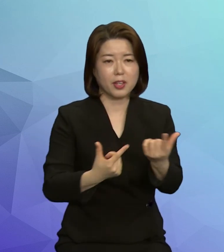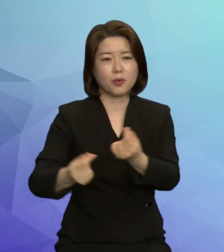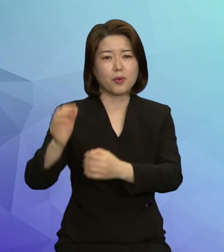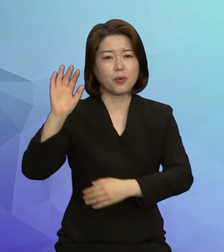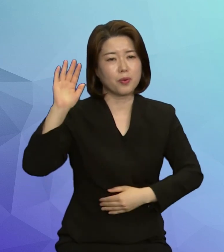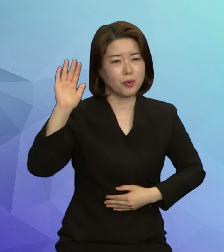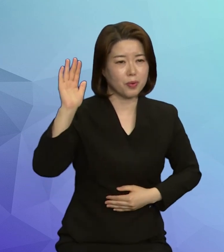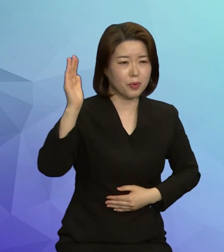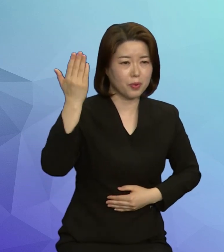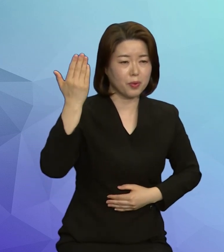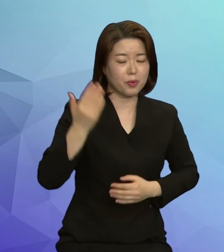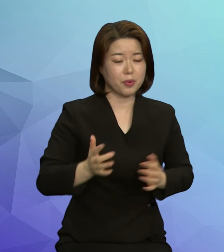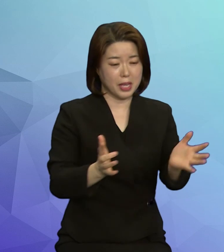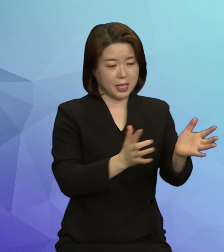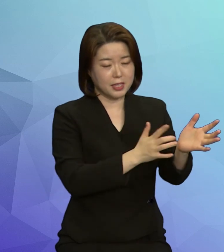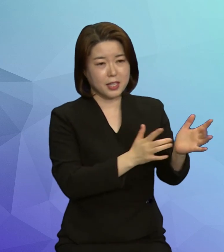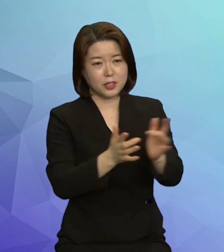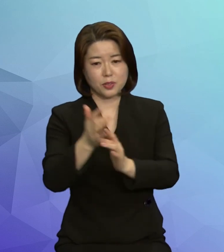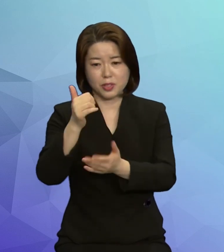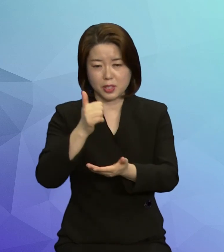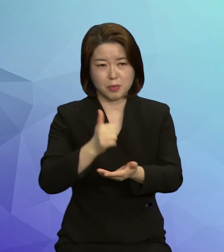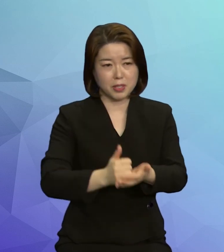나의 비전이 되고